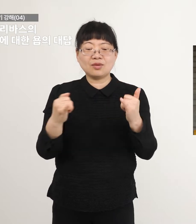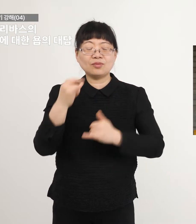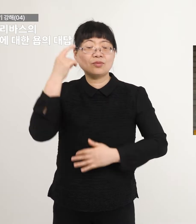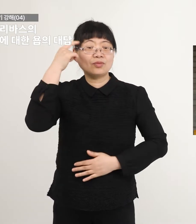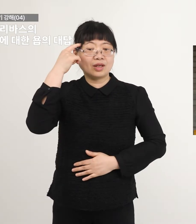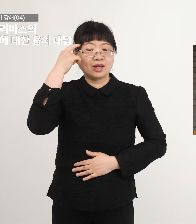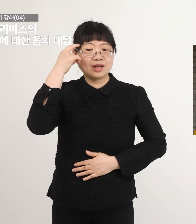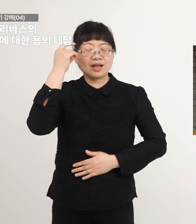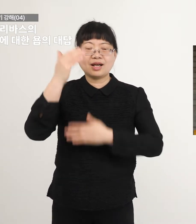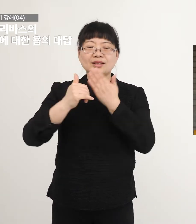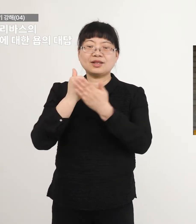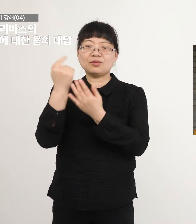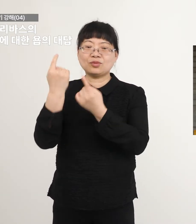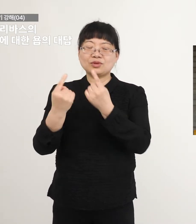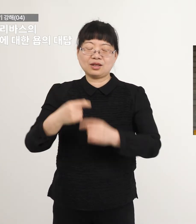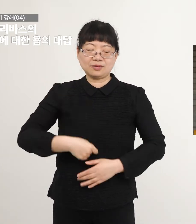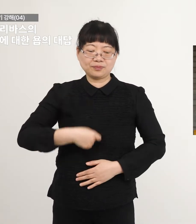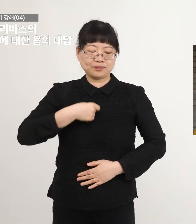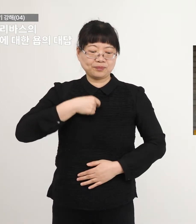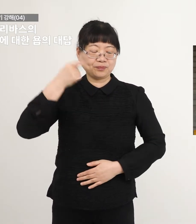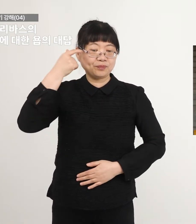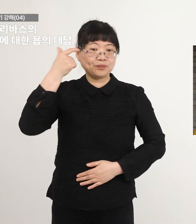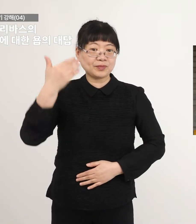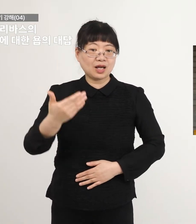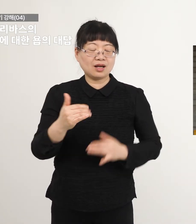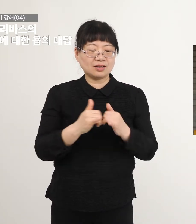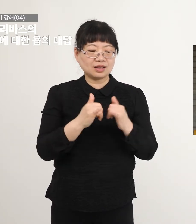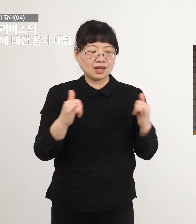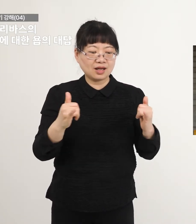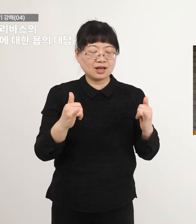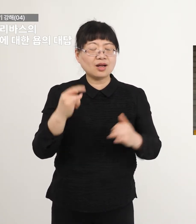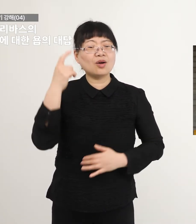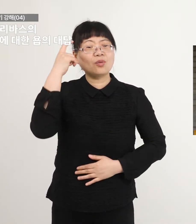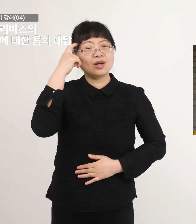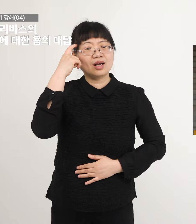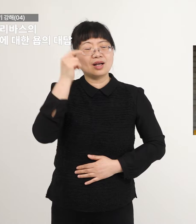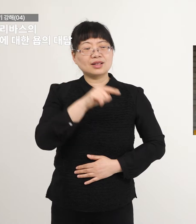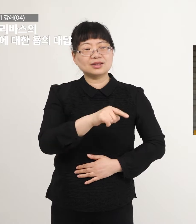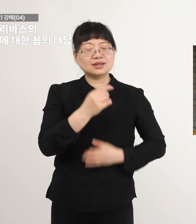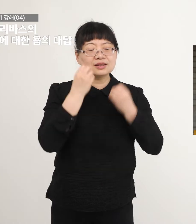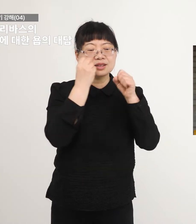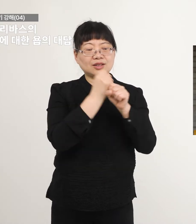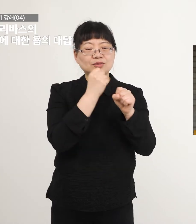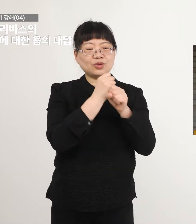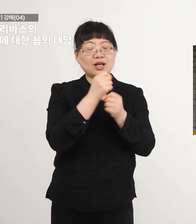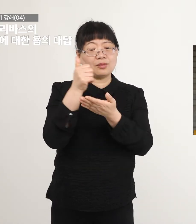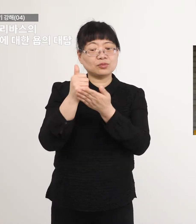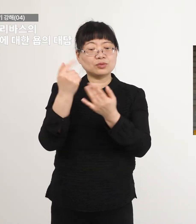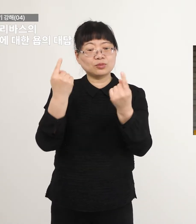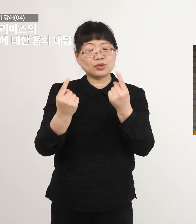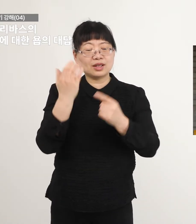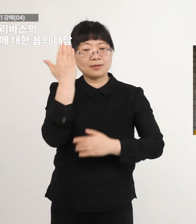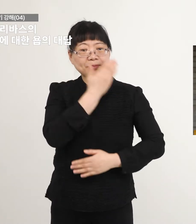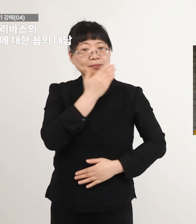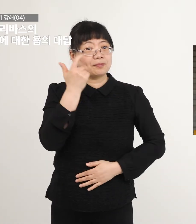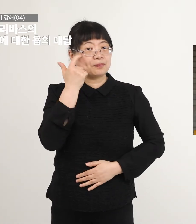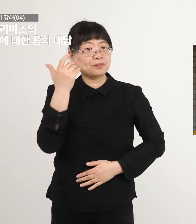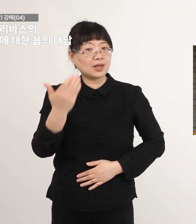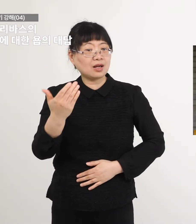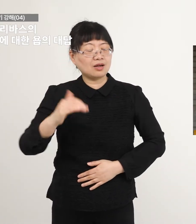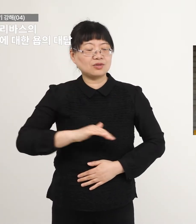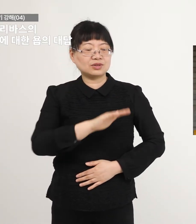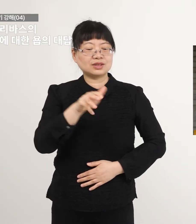어찌 하나님보다 의롭겠느냐? 사람이 어찌 그 창조하신 이보다 깨끗하겠느냐?